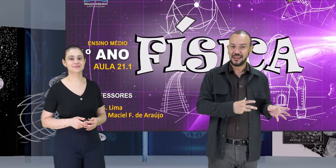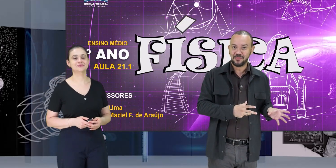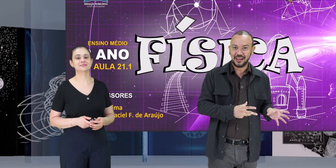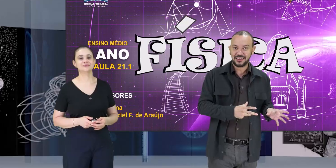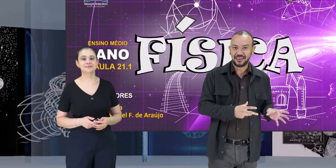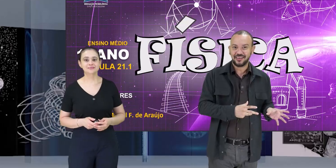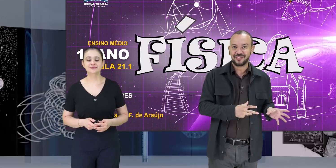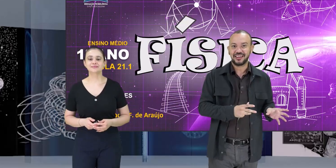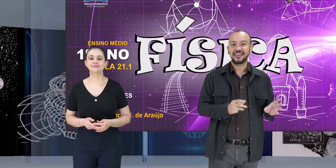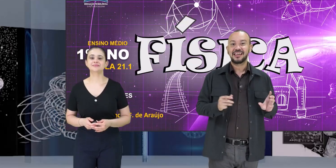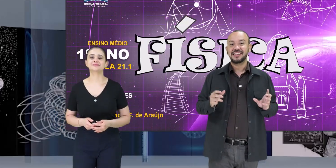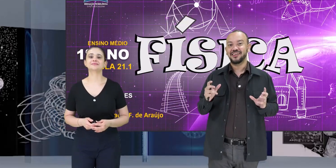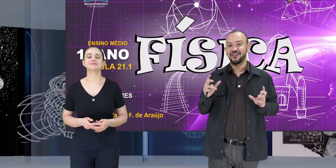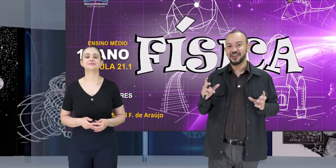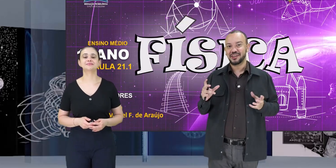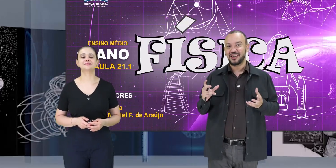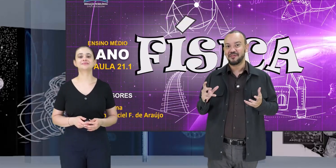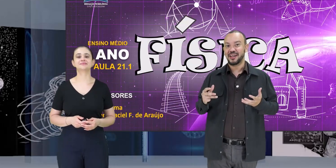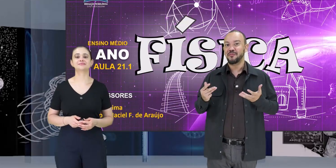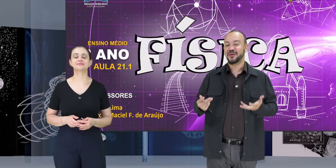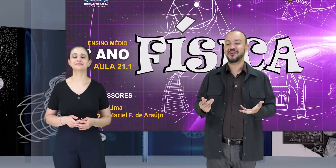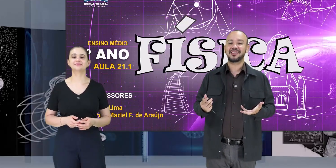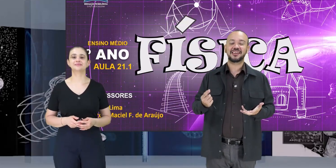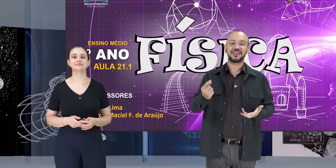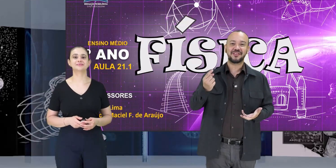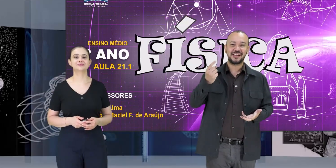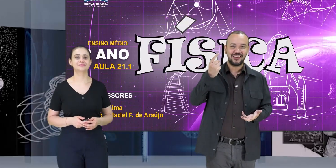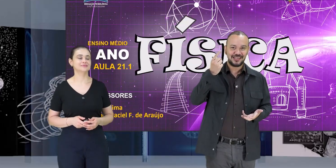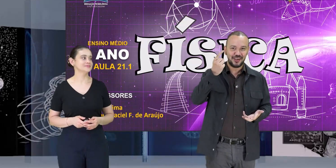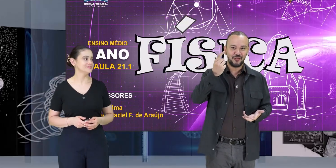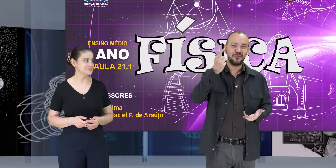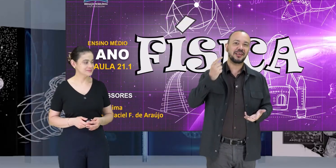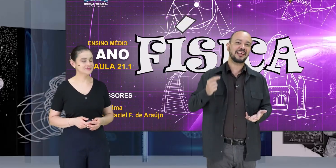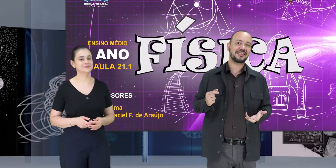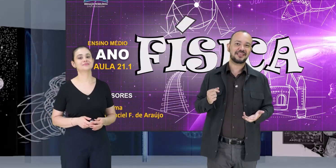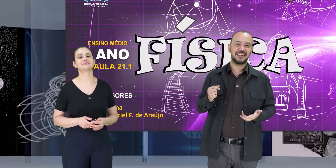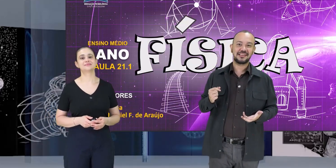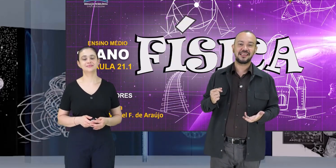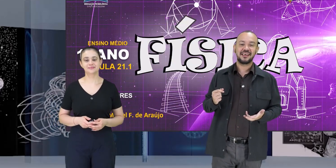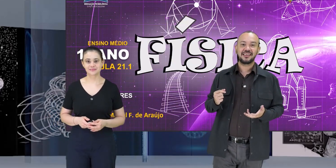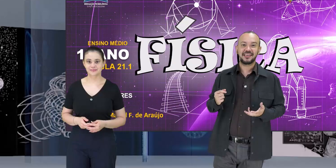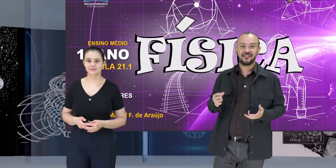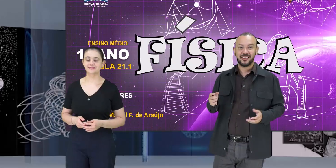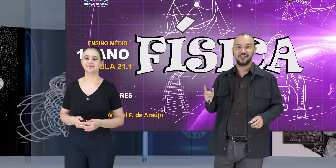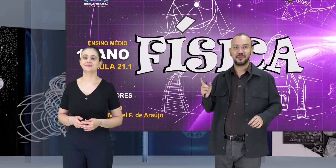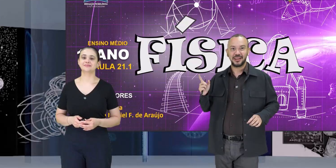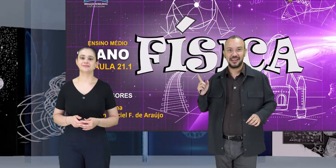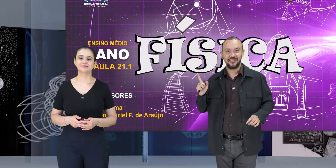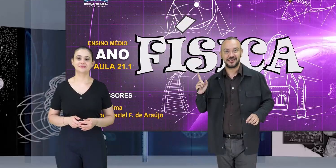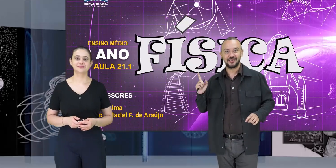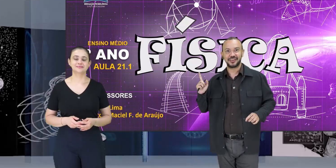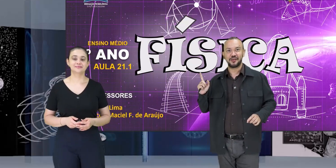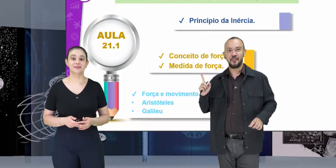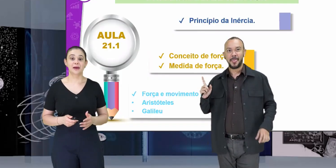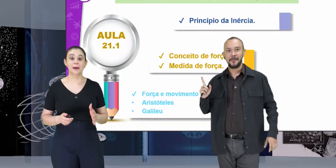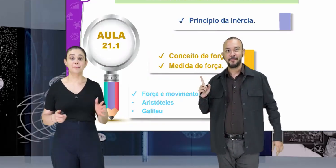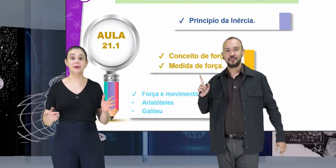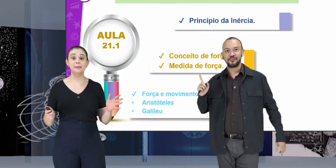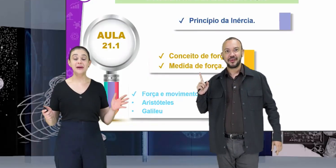para a matemática, ok? Então hoje haverá a oportunidade de você conhecer uma dessas leis, que é qual? Vamos lá, a aula de